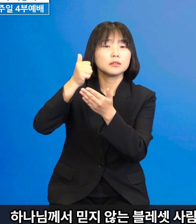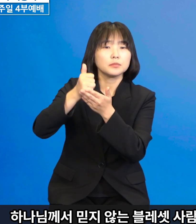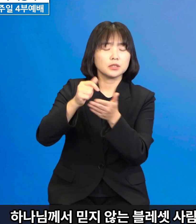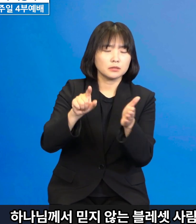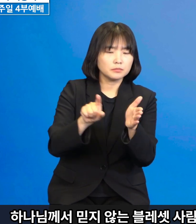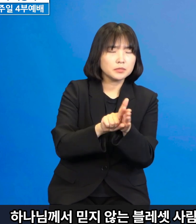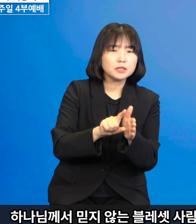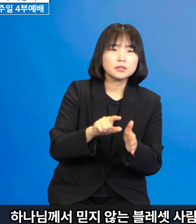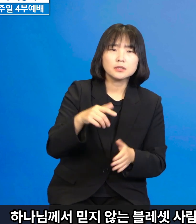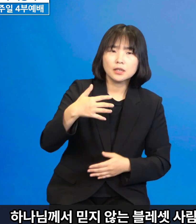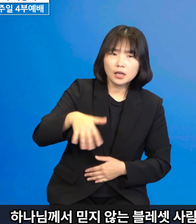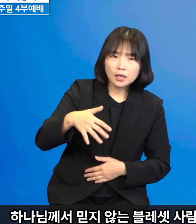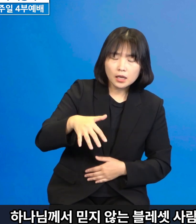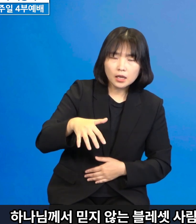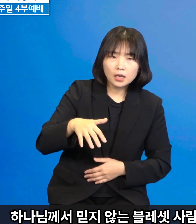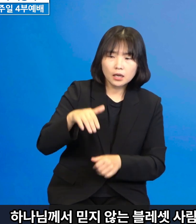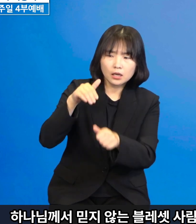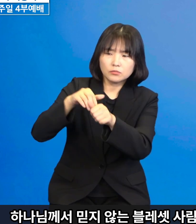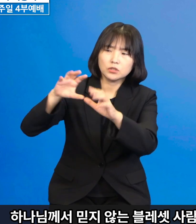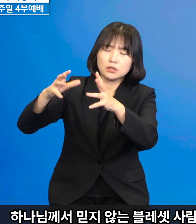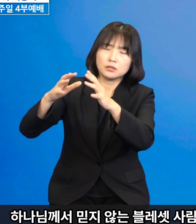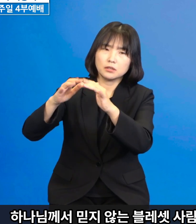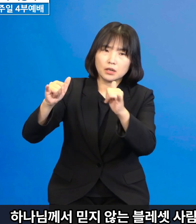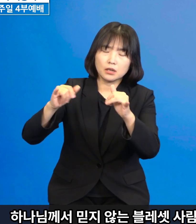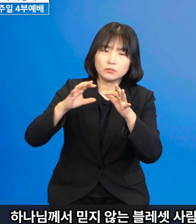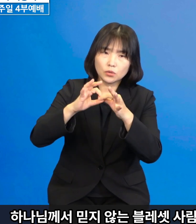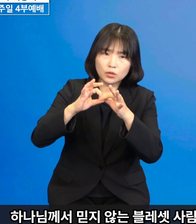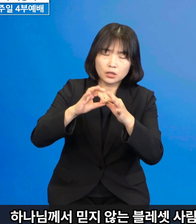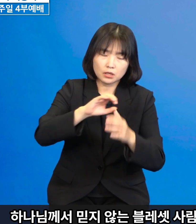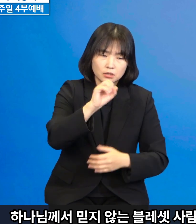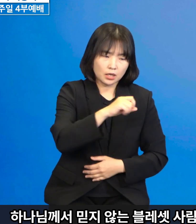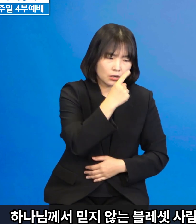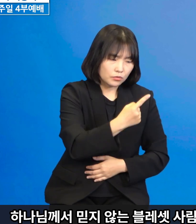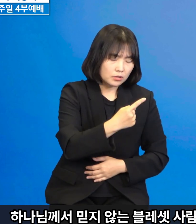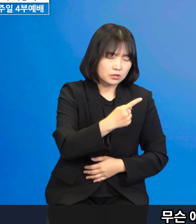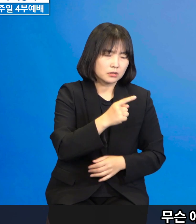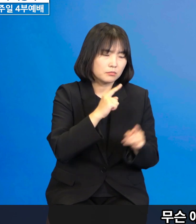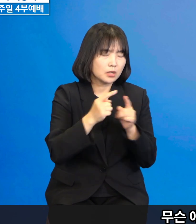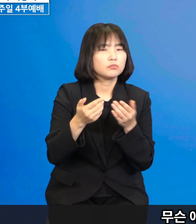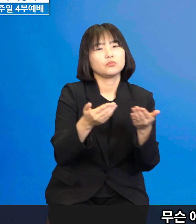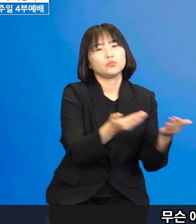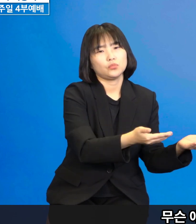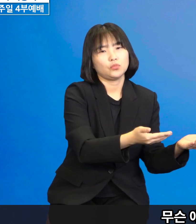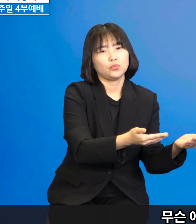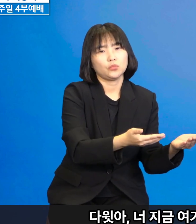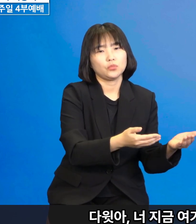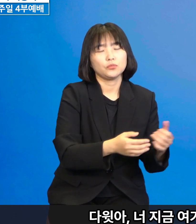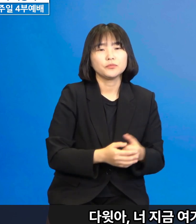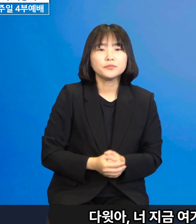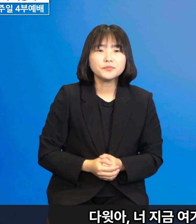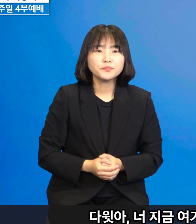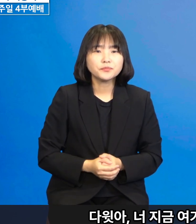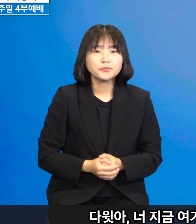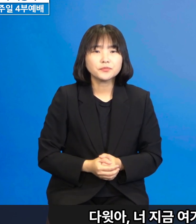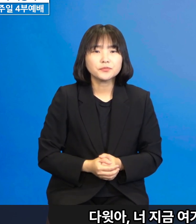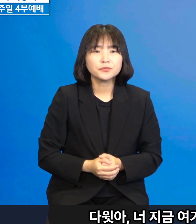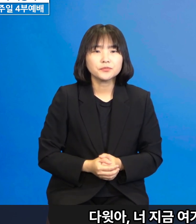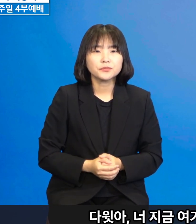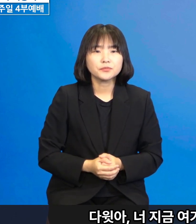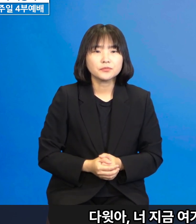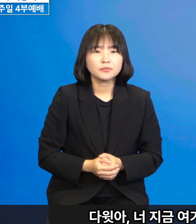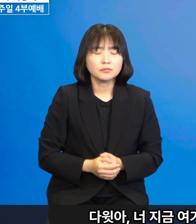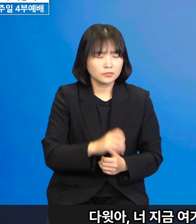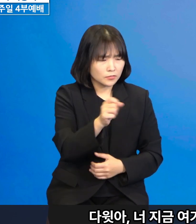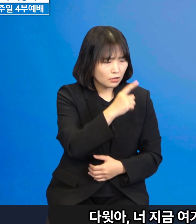않는 블레셋 사람들을 통하여 다윗에게 말씀하고 있어요. 무슨 얘기입니까? 다윗아, 너